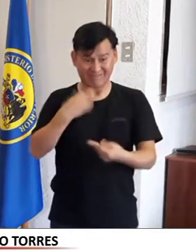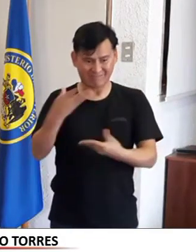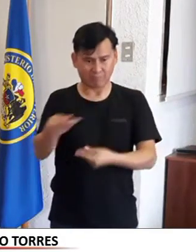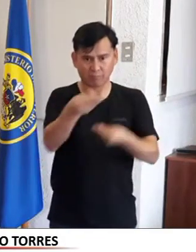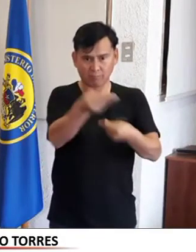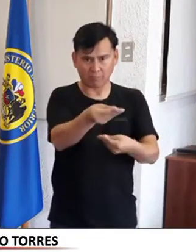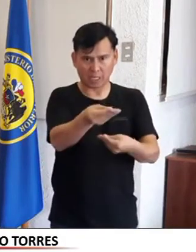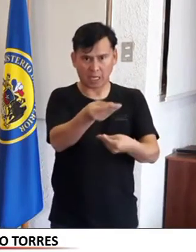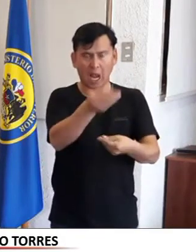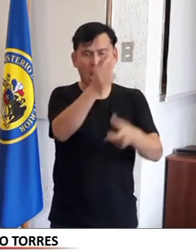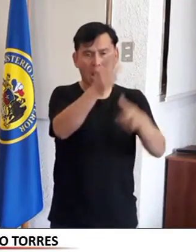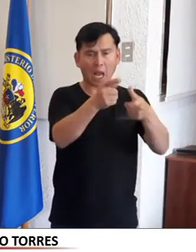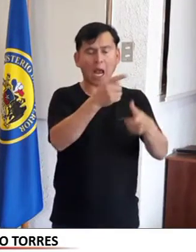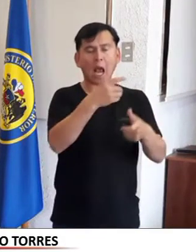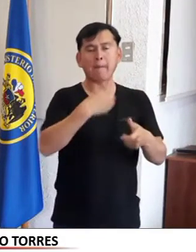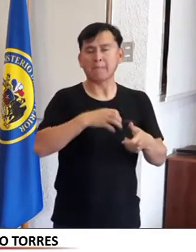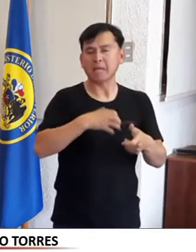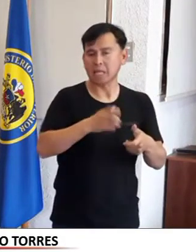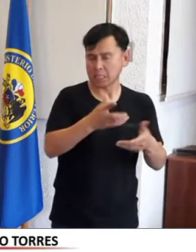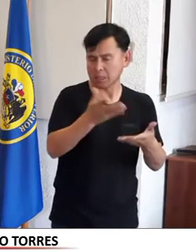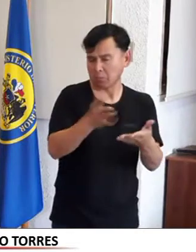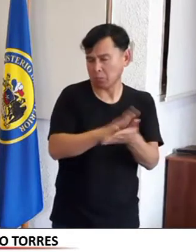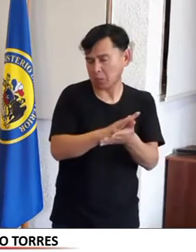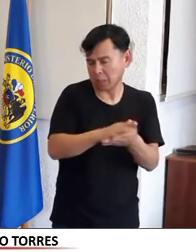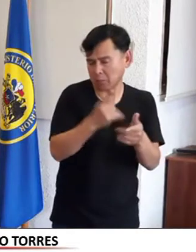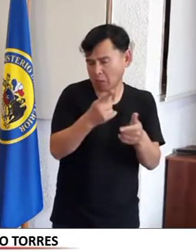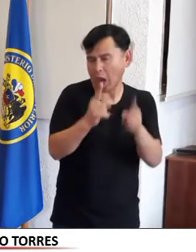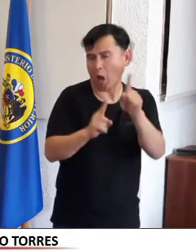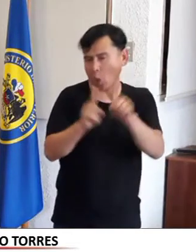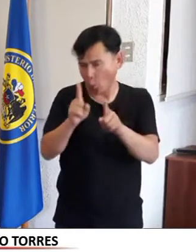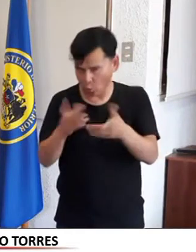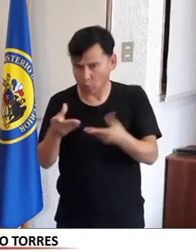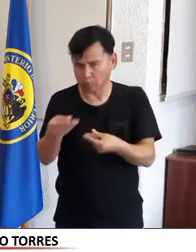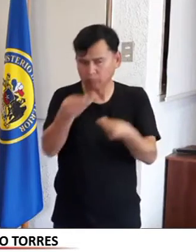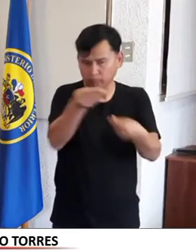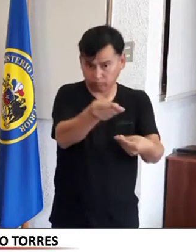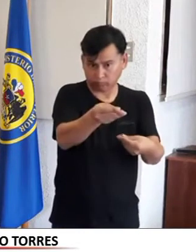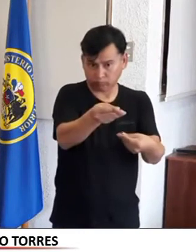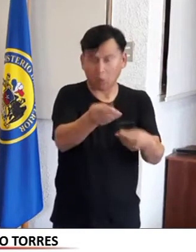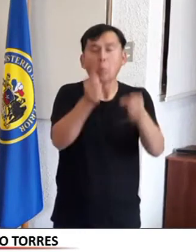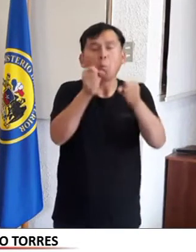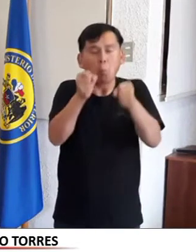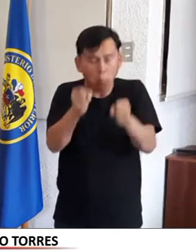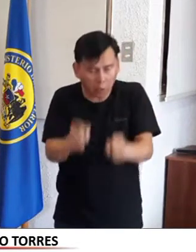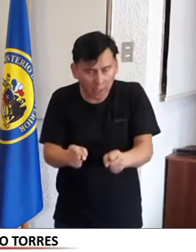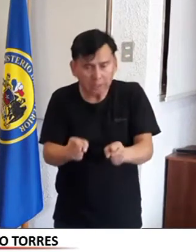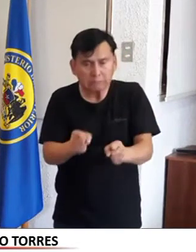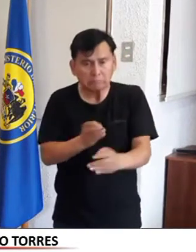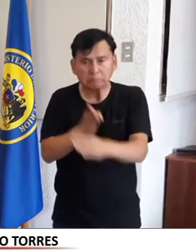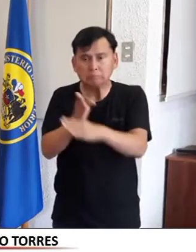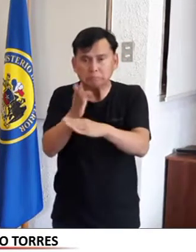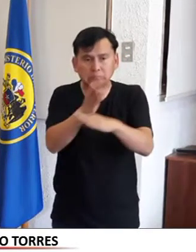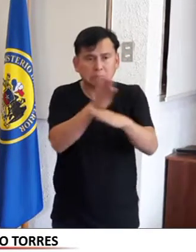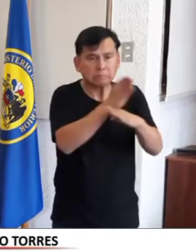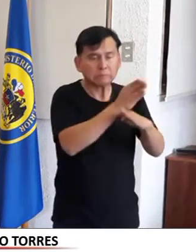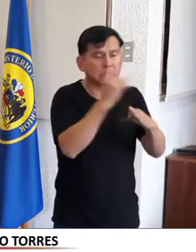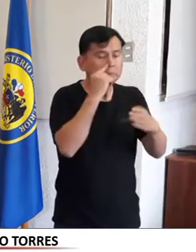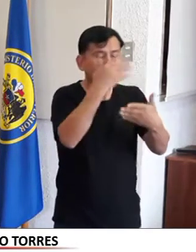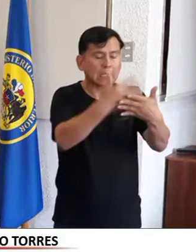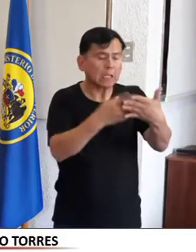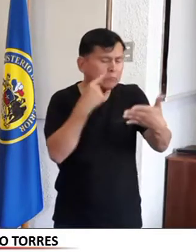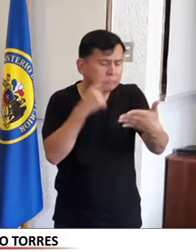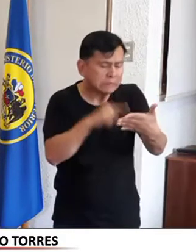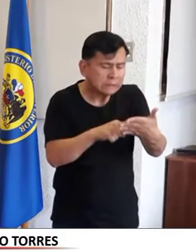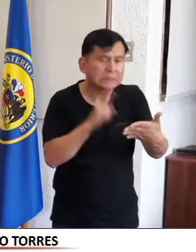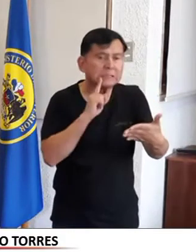a ciertas fuerzas de orden y seguridad que están, ¿no es cierto?, que pueden efectivamente tener este listado en